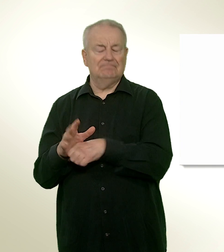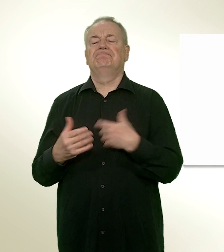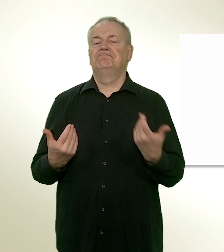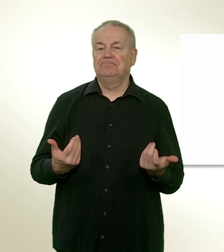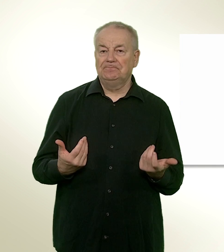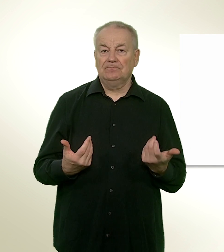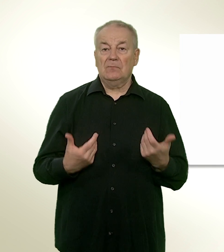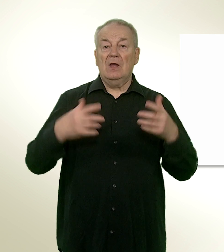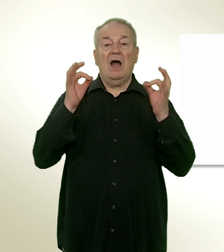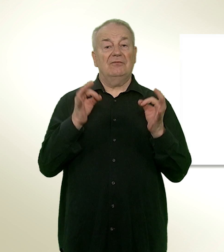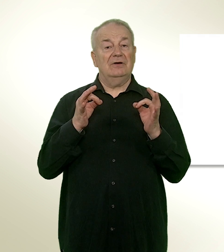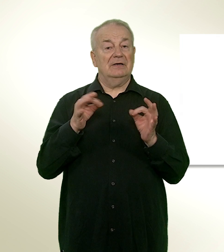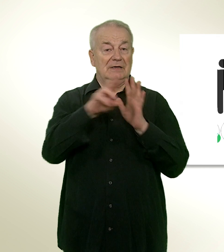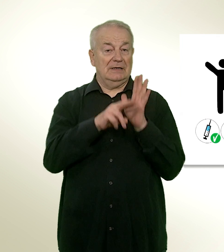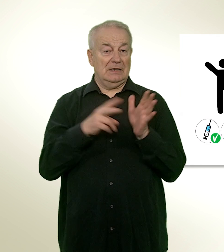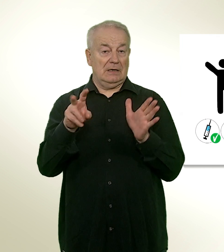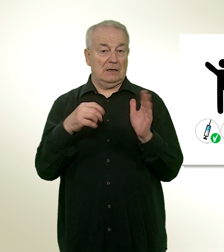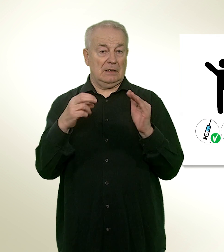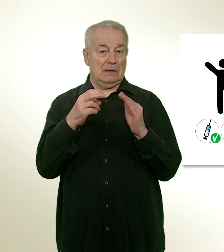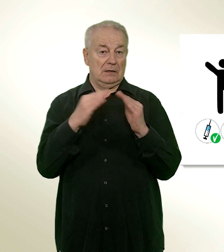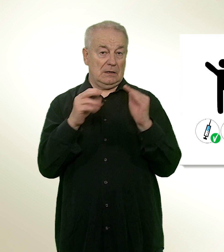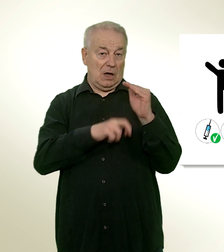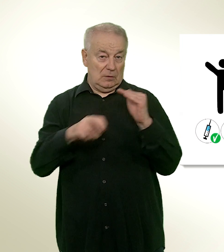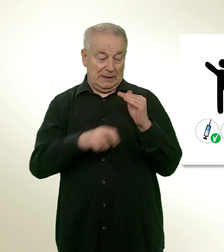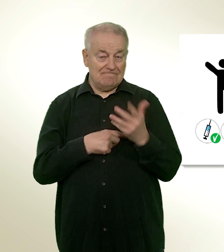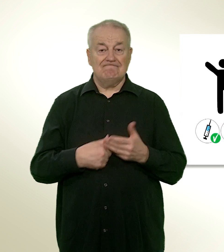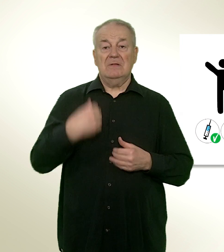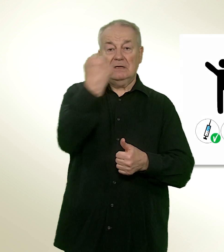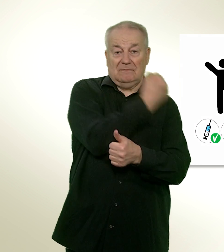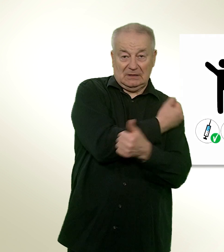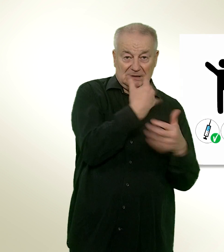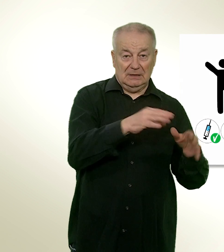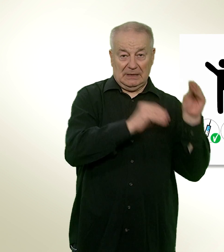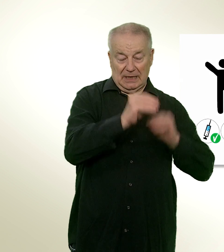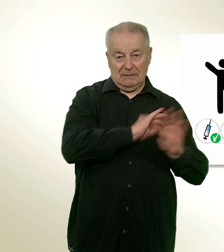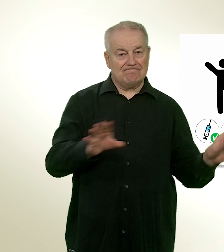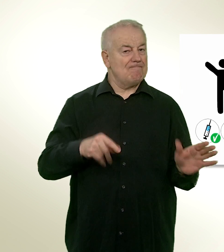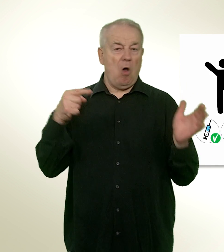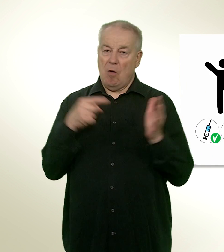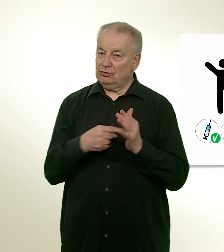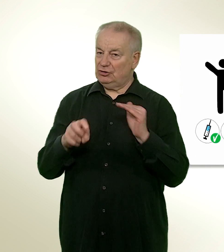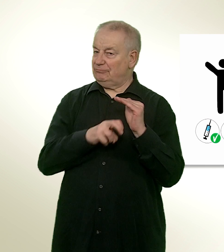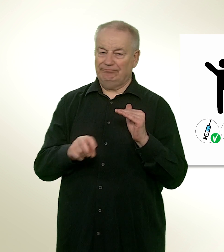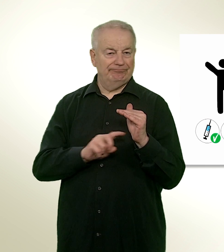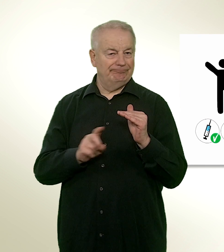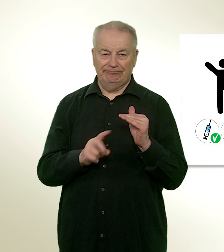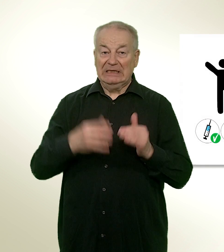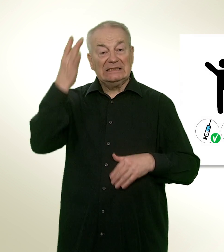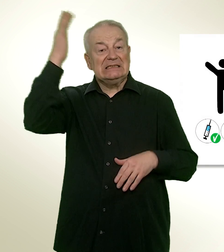la quarantaine ont été modifiées. Les personnes vaccinées et les personnes guéries ne sont plus soumises à une quarantaine lorsqu'elles ont été en contact avec